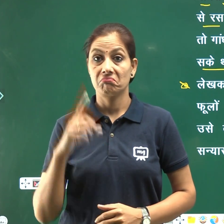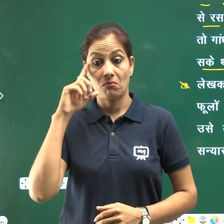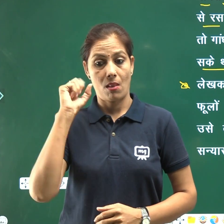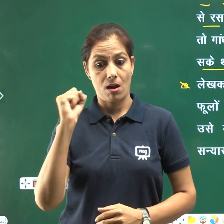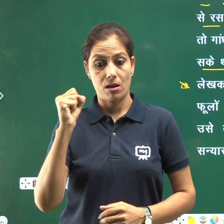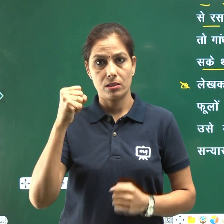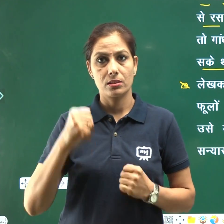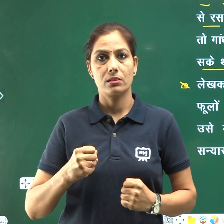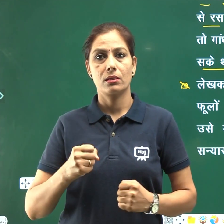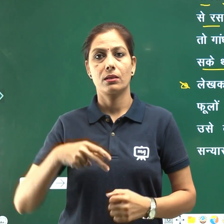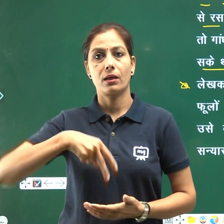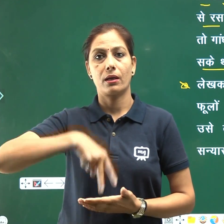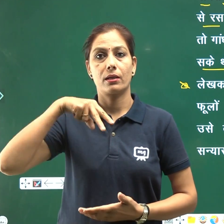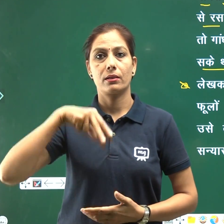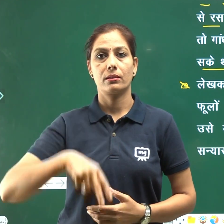थे।